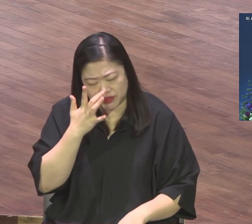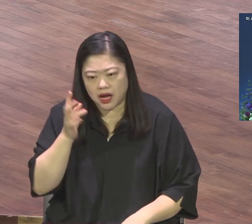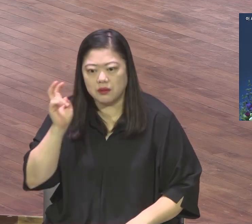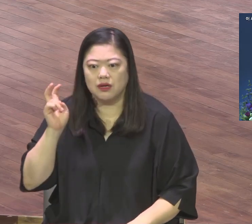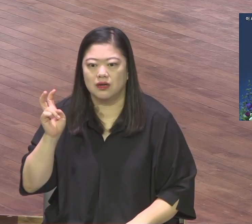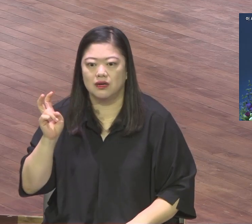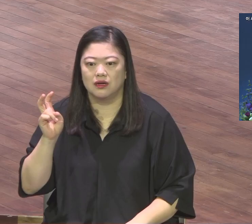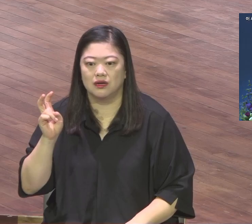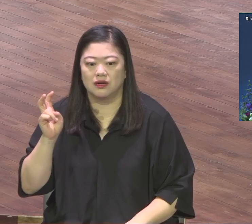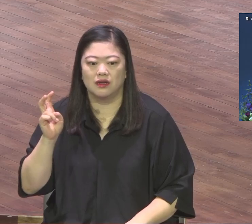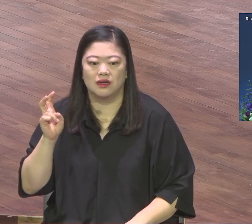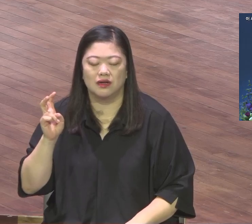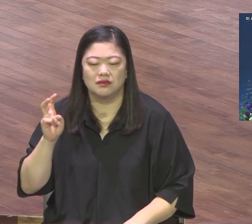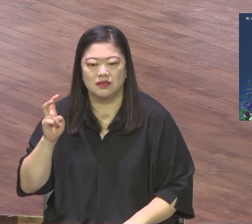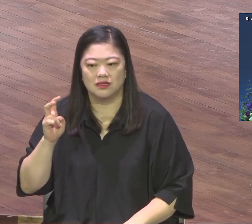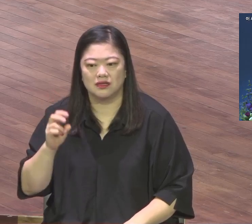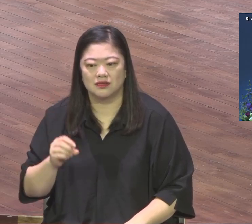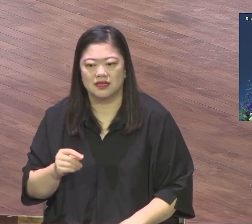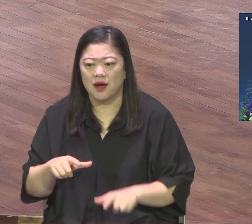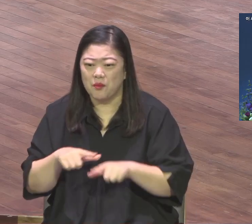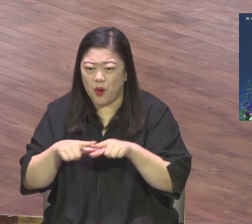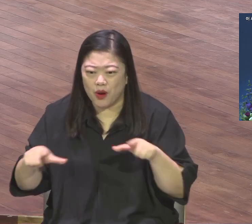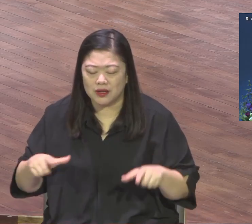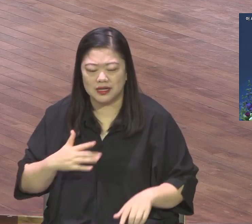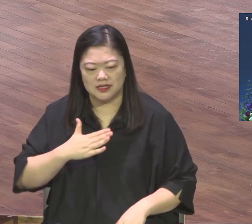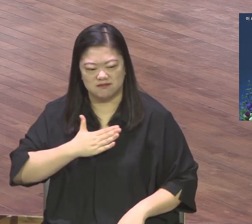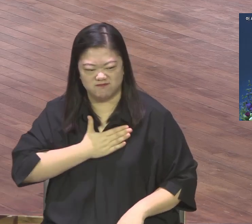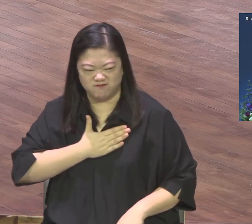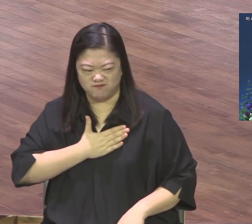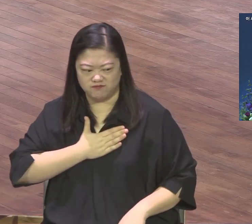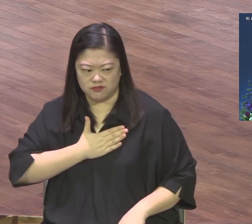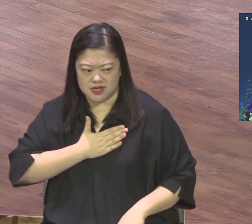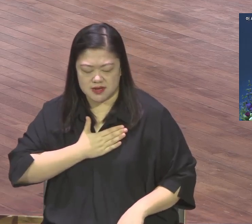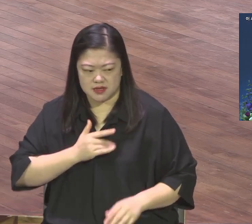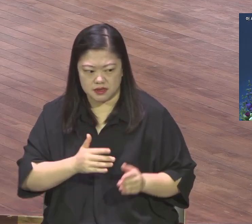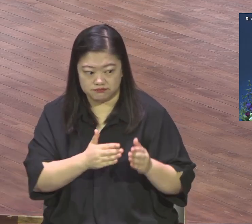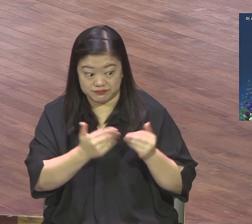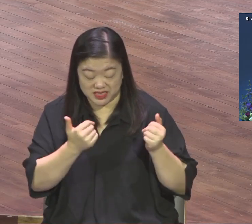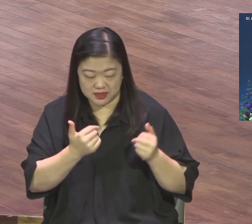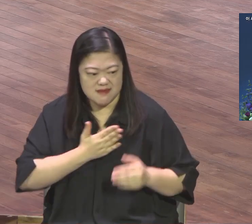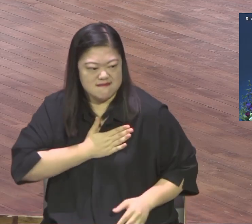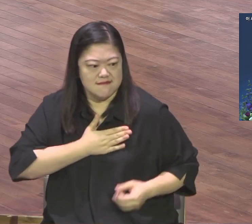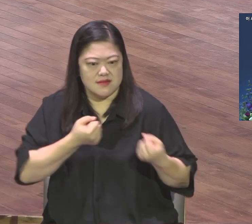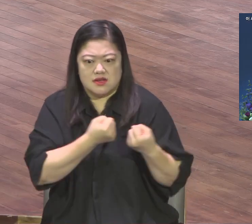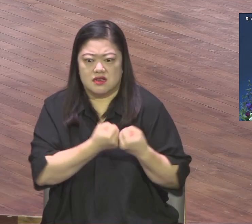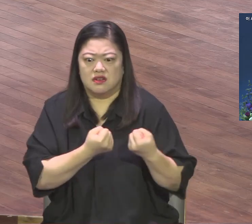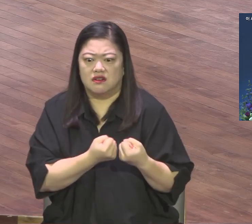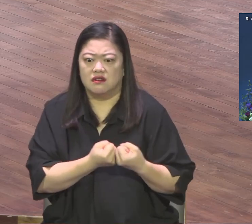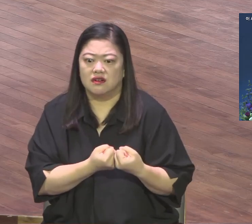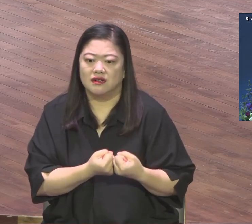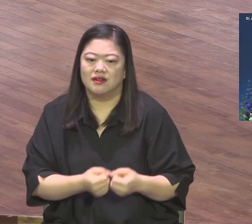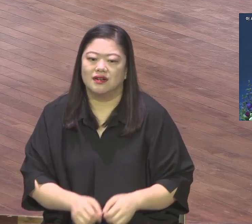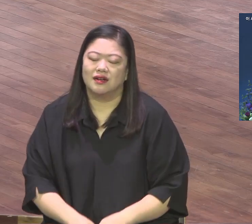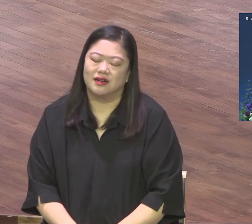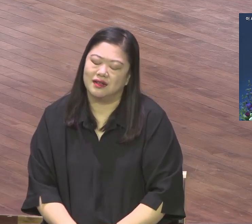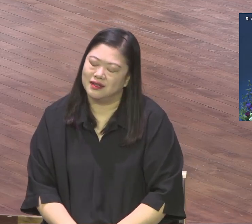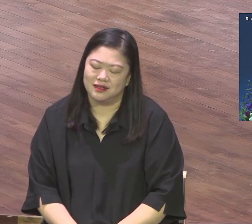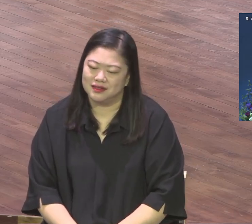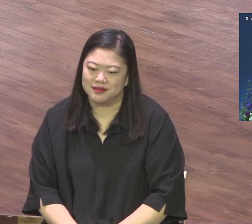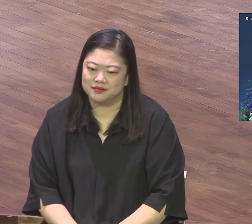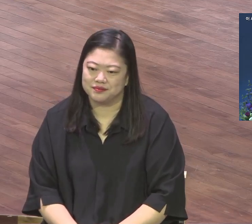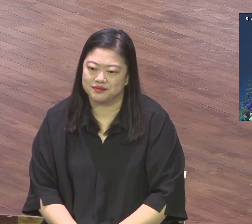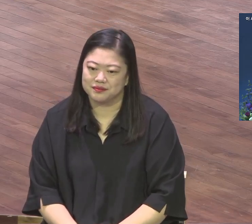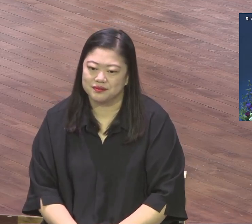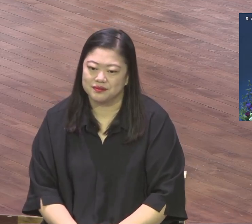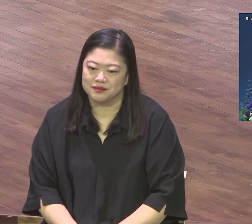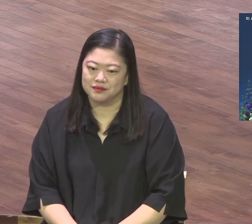적이 한 번도 없어. 내 기분, 내 감정, 내 자존심 그걸로 싸웠지. 아 이거 지금